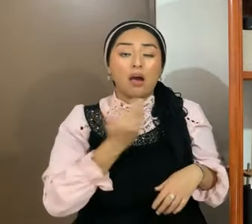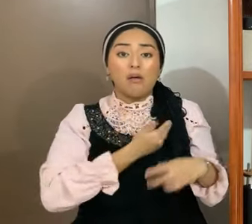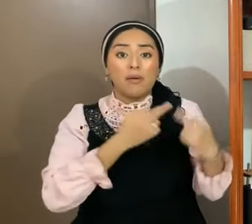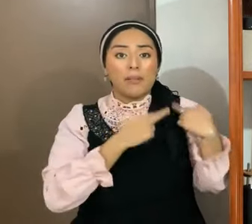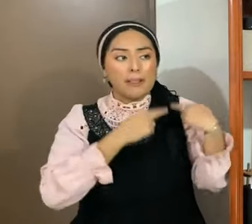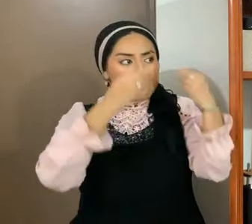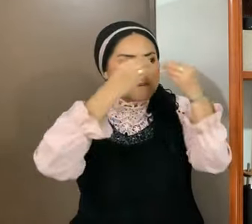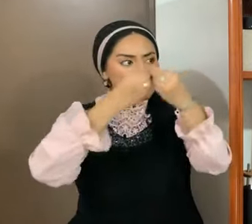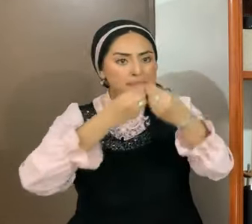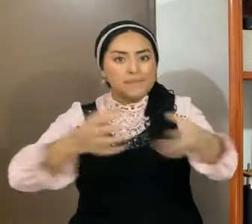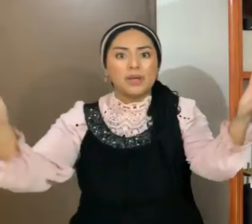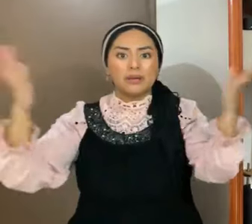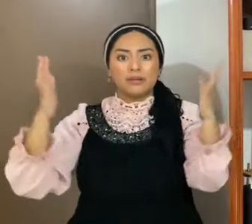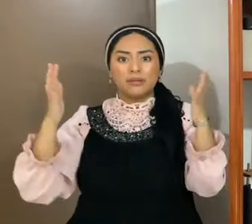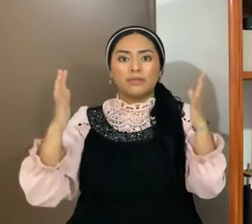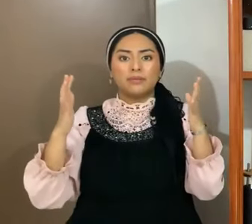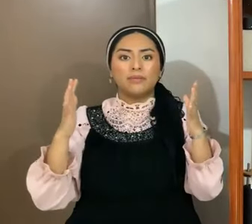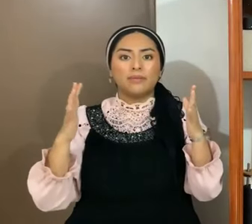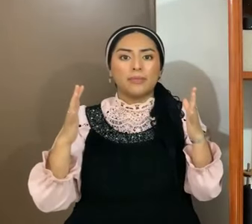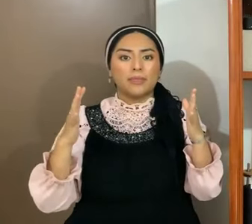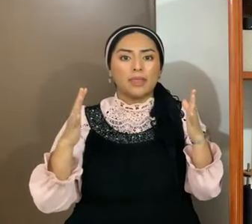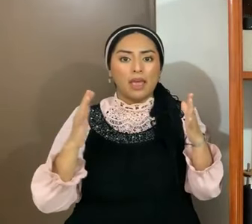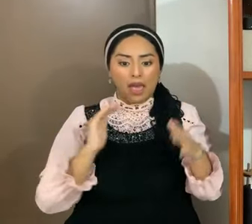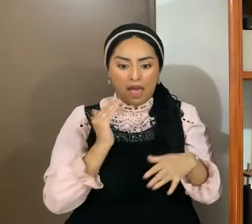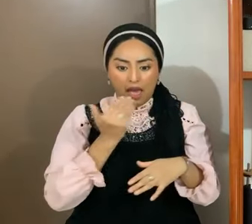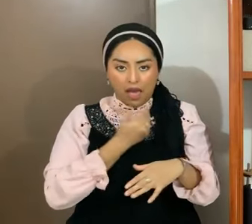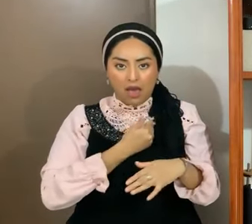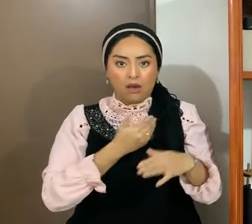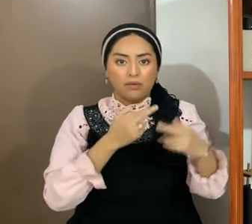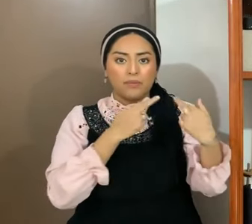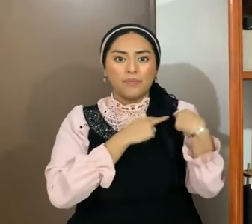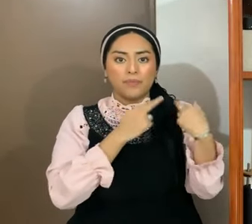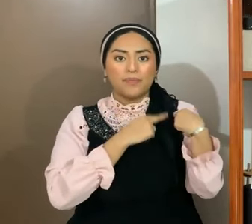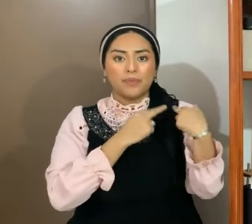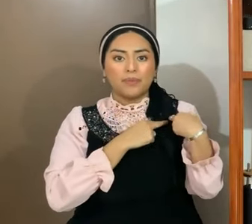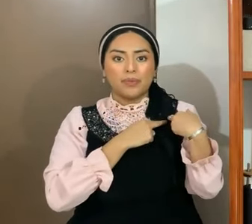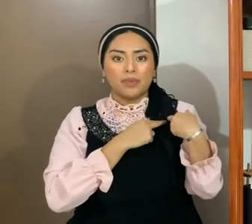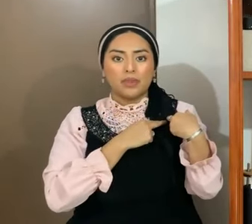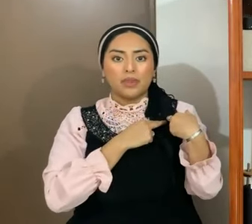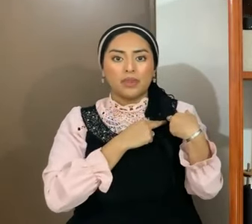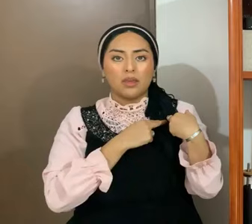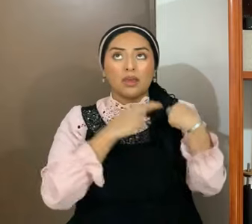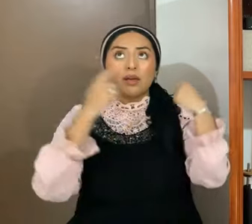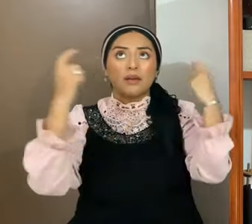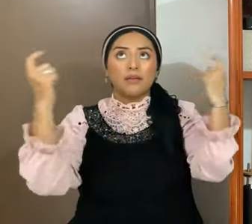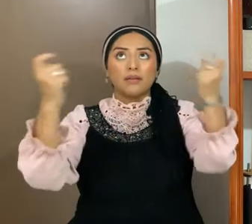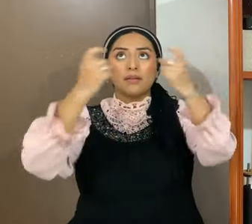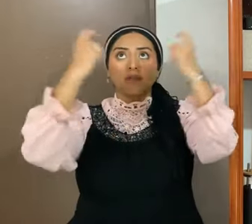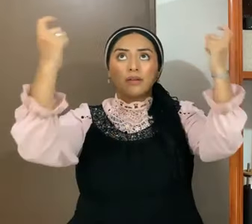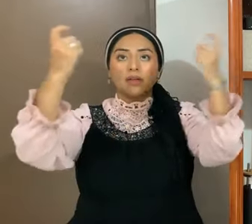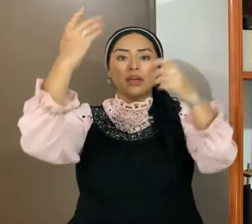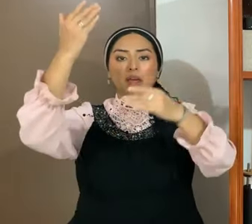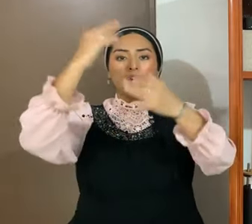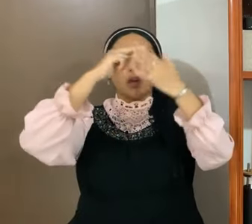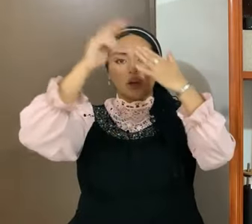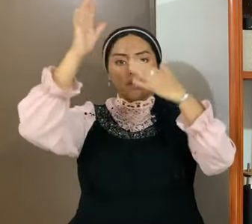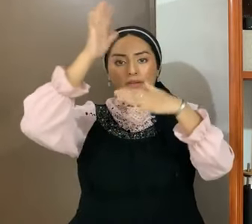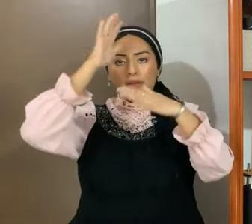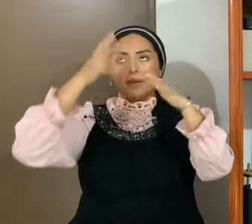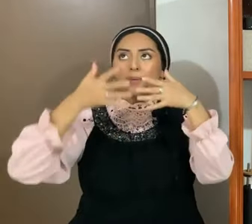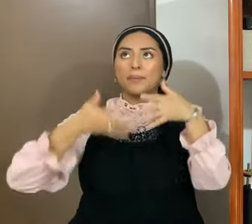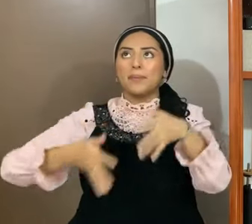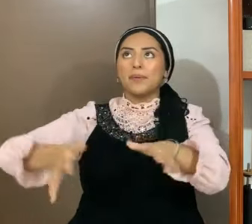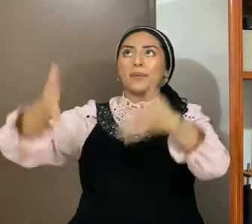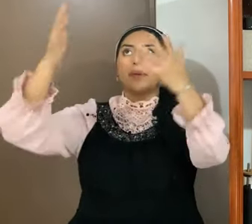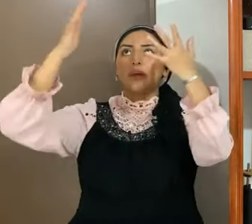anunciarlo, porque ese es nuestro deber. A eso fuimos llamados, a exaltar al Eterno, a adorarlo,